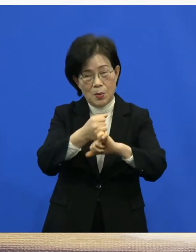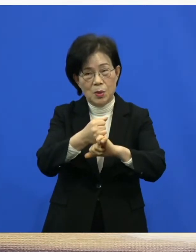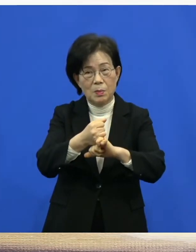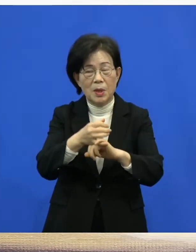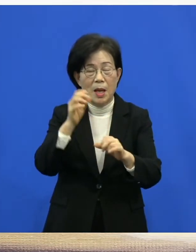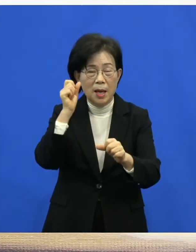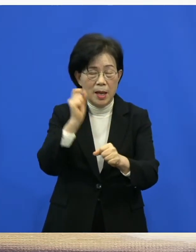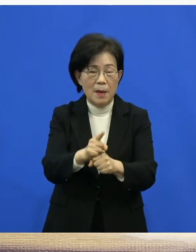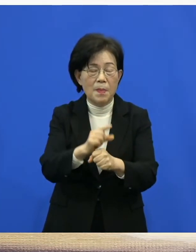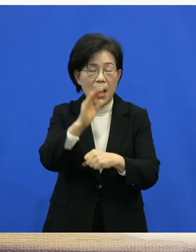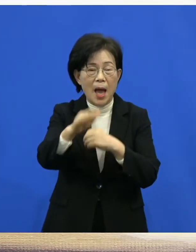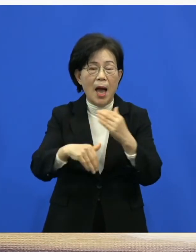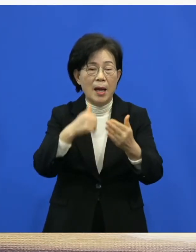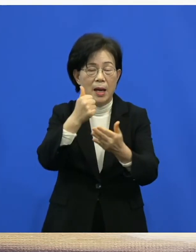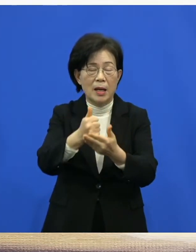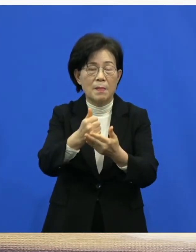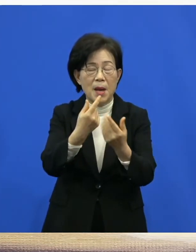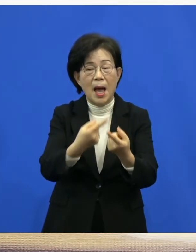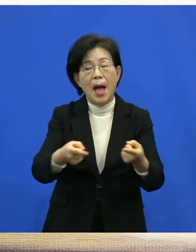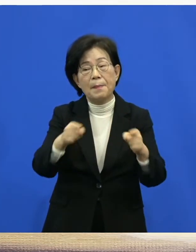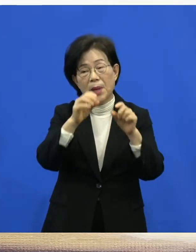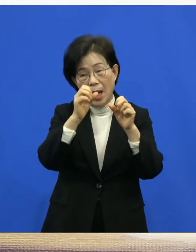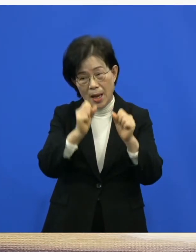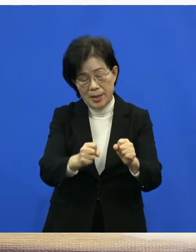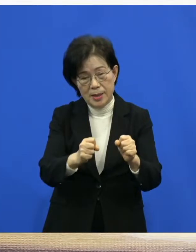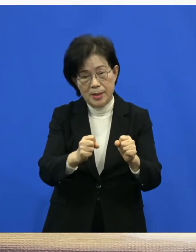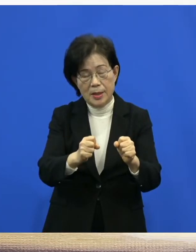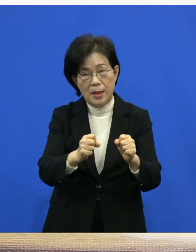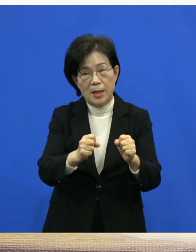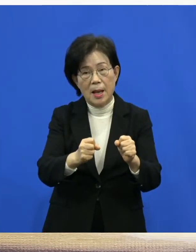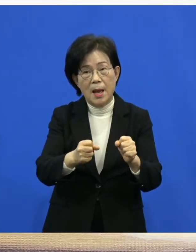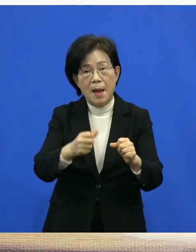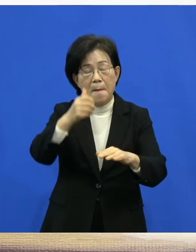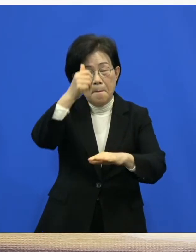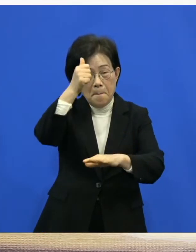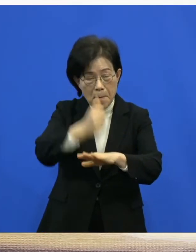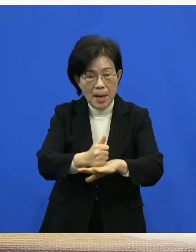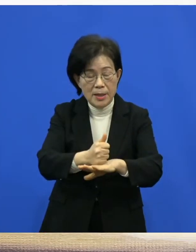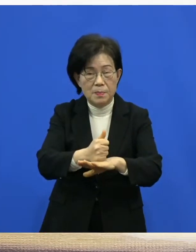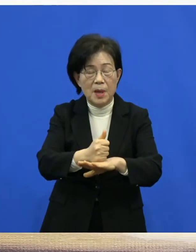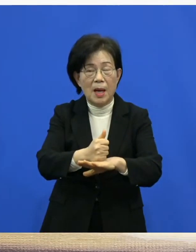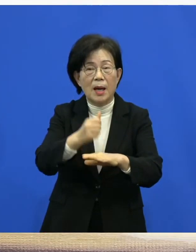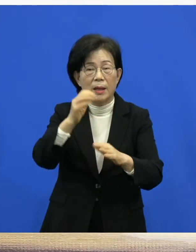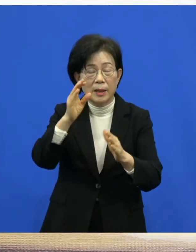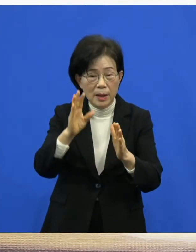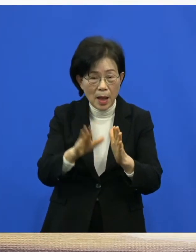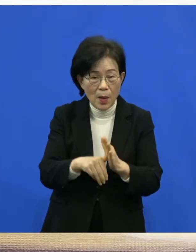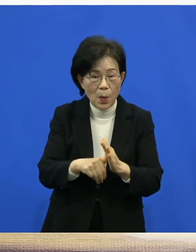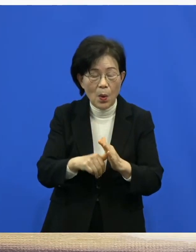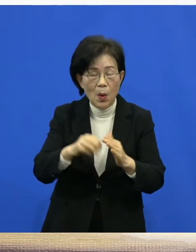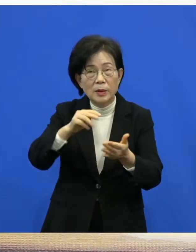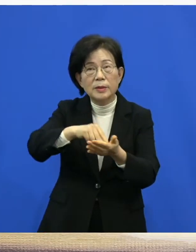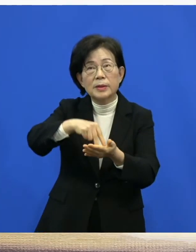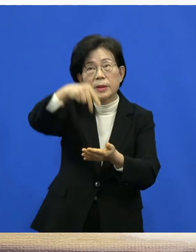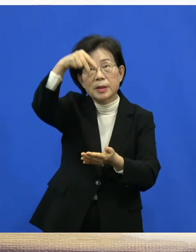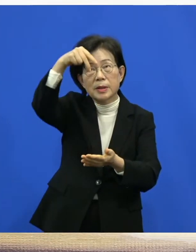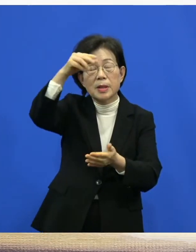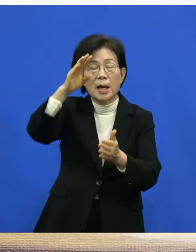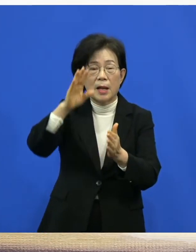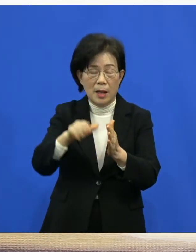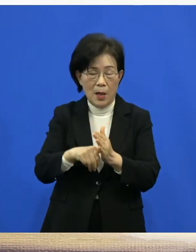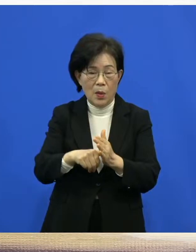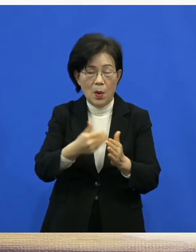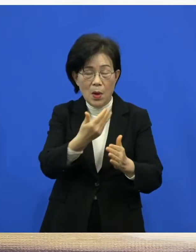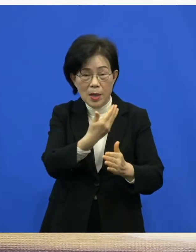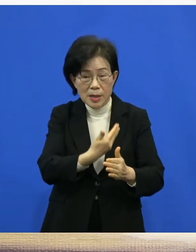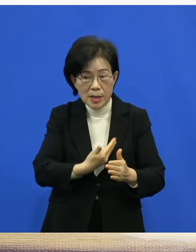이미 임마누엘로 오신 분이에요. 그리고 마지막 가시면서도 승천하시면서 마지막 제자들이